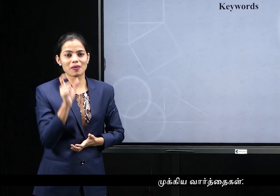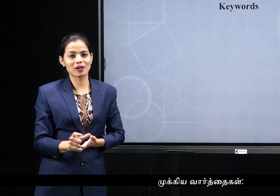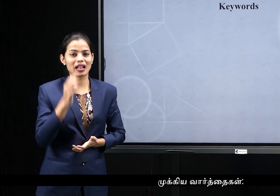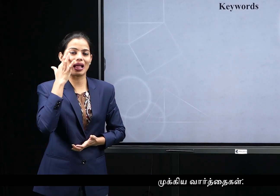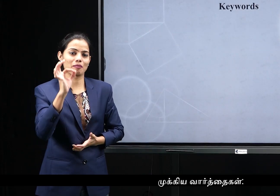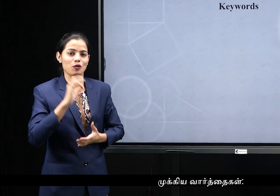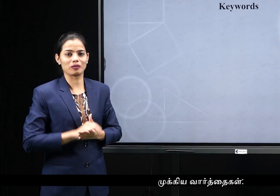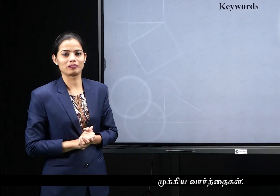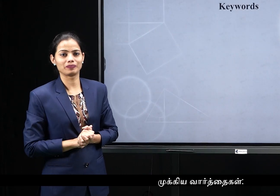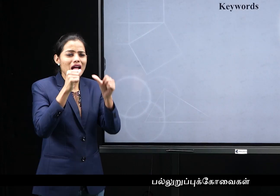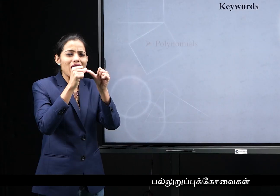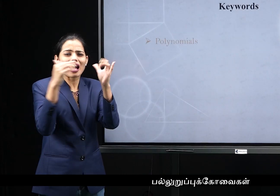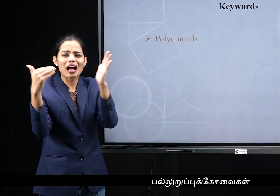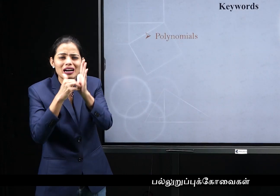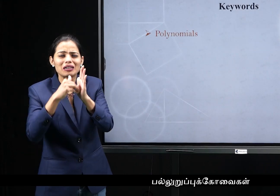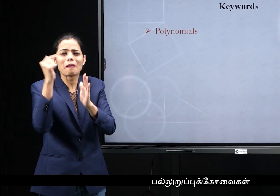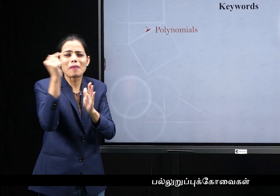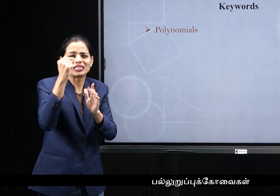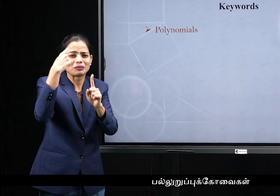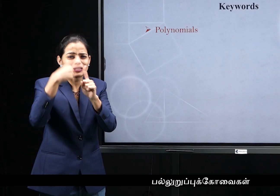முக்கிய வார்த்தைகள்: பல்லுறுப்புக்கோவைகள்,